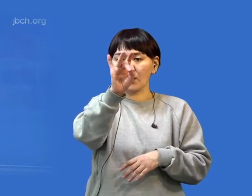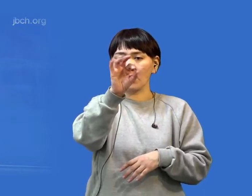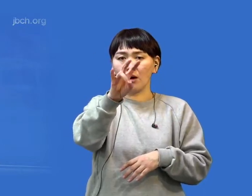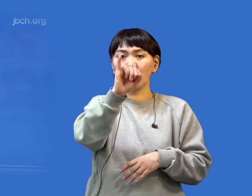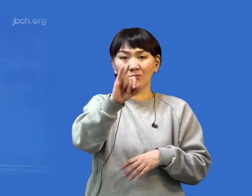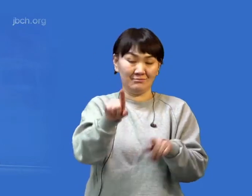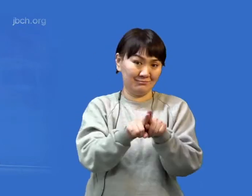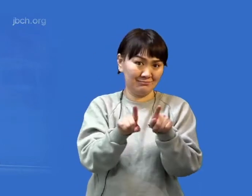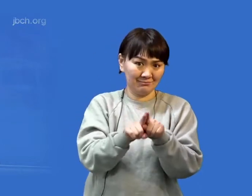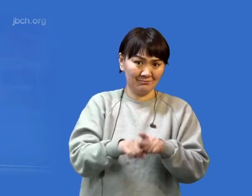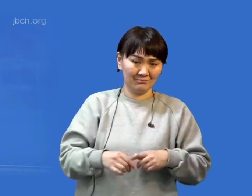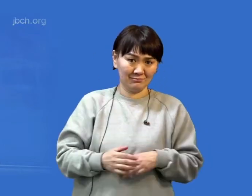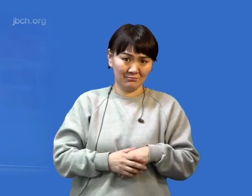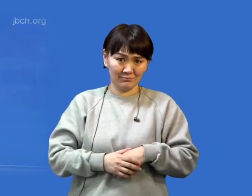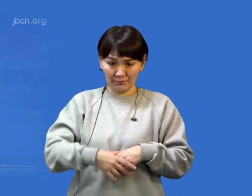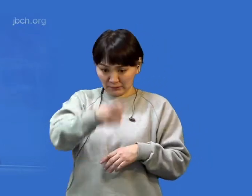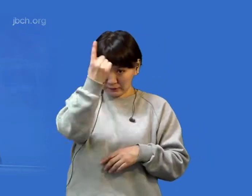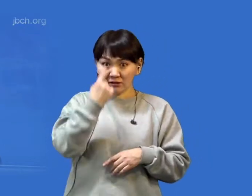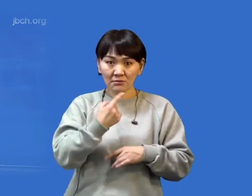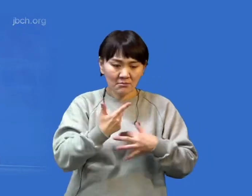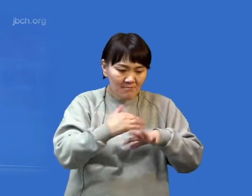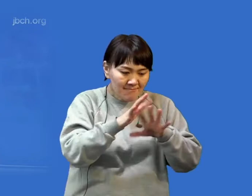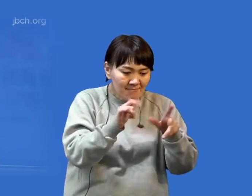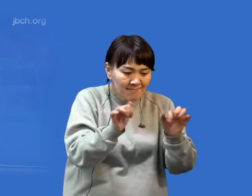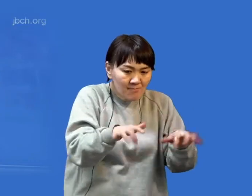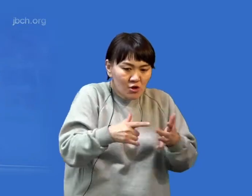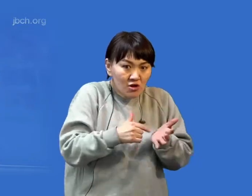Бурхан хэрэггүй байж тээ энэ хүнд.